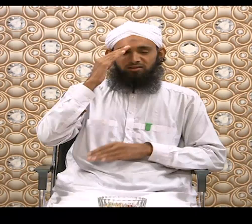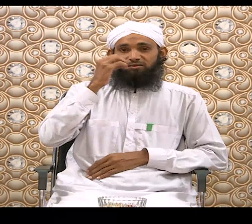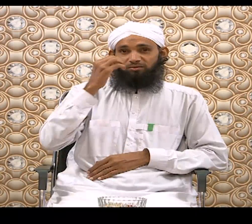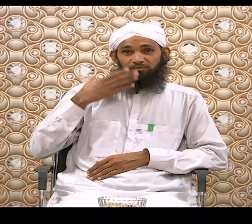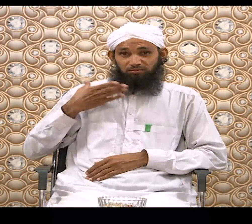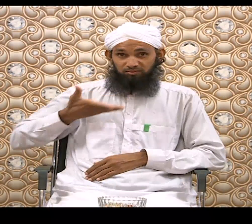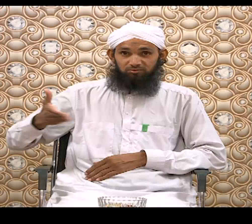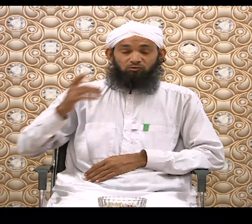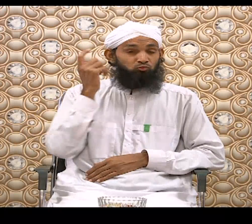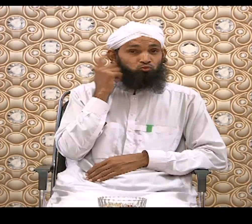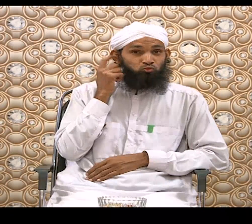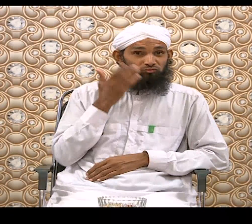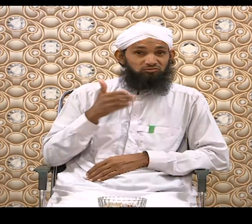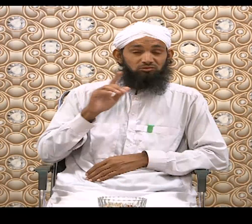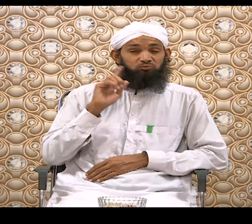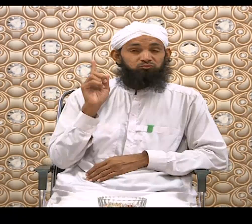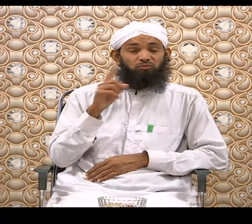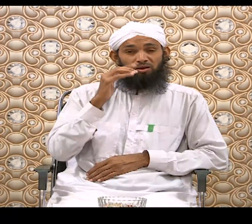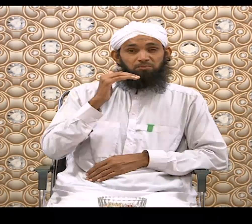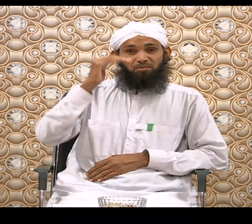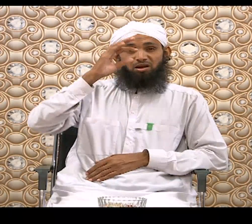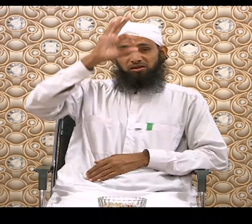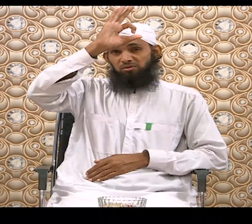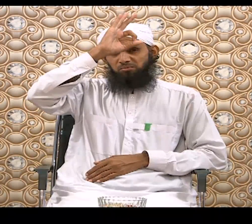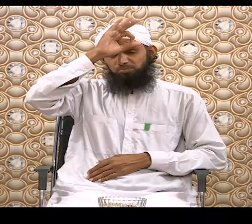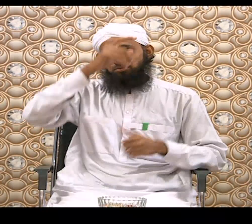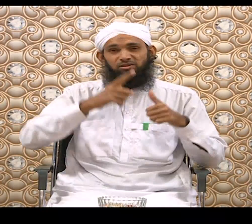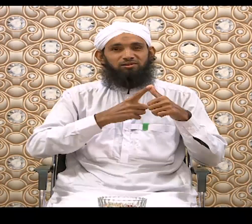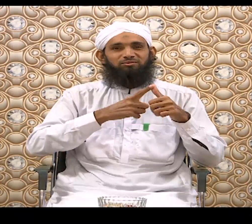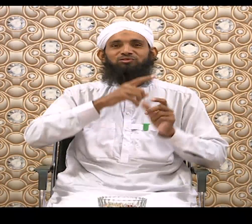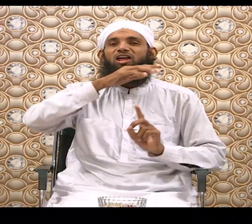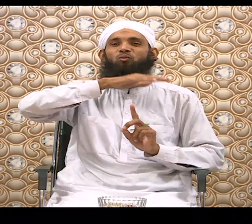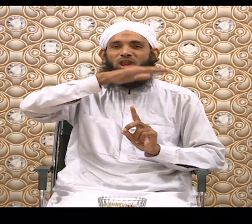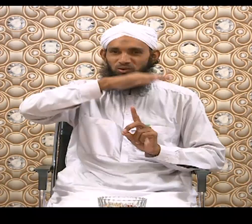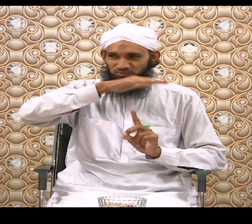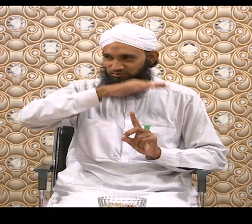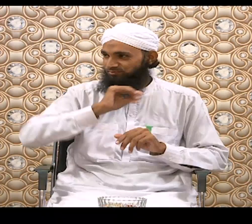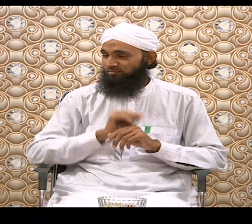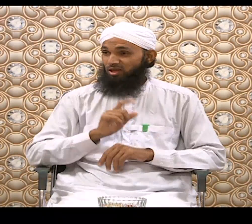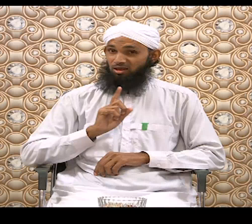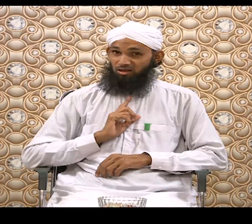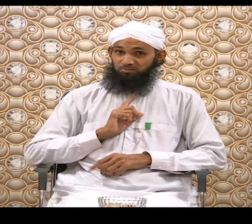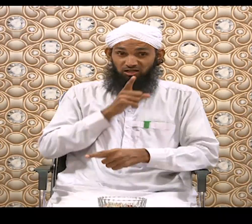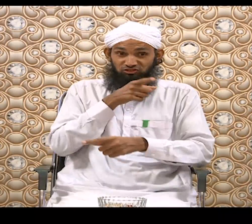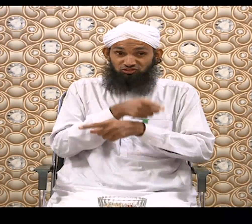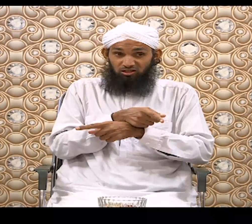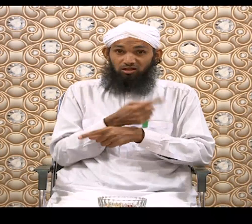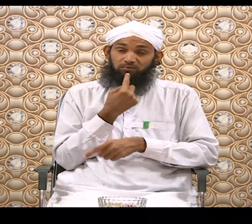سنا آپ نے کہ کروڑوں ہنفیوں کے عظیم پیشوا امام آزم ابو حنیفہ رضی اللہ عنہ نے اپنے شاگرد کو